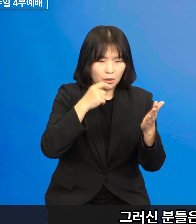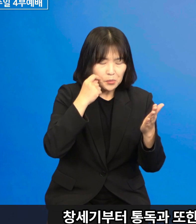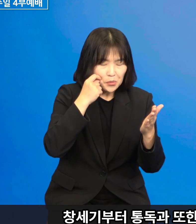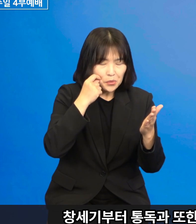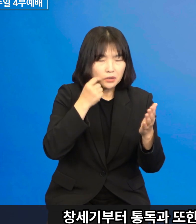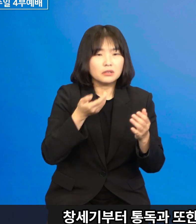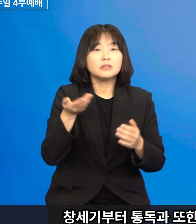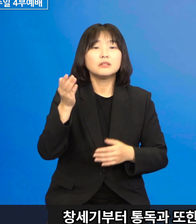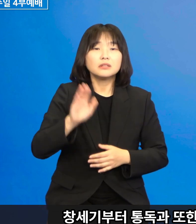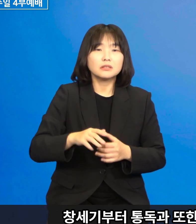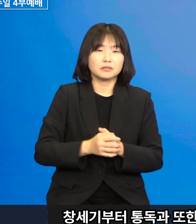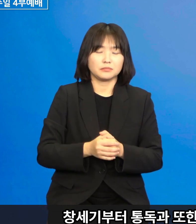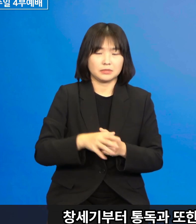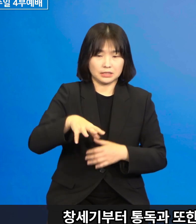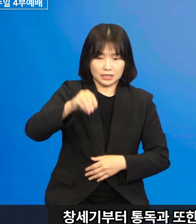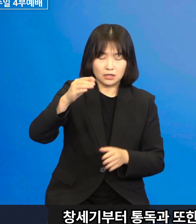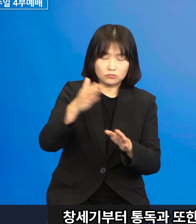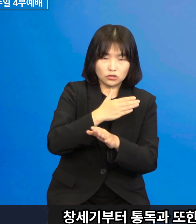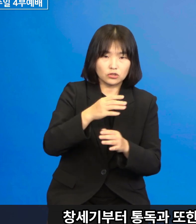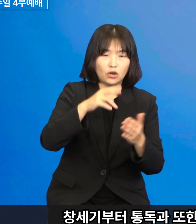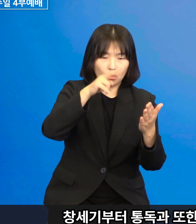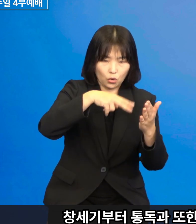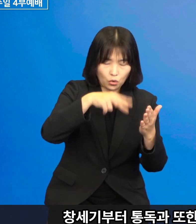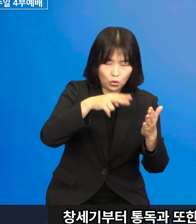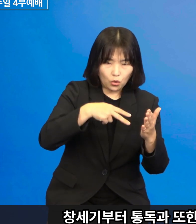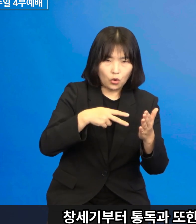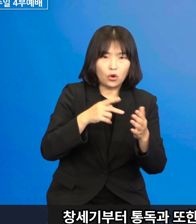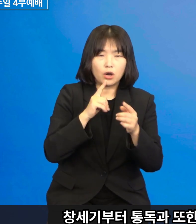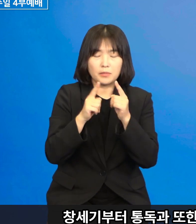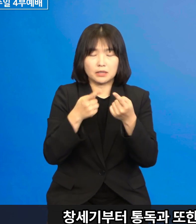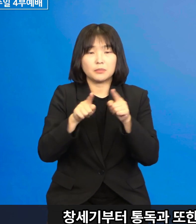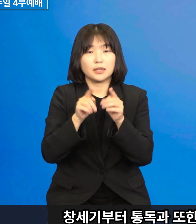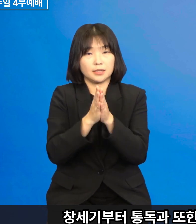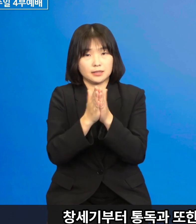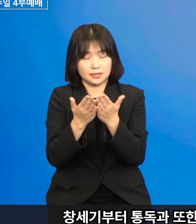찬스, 창세기부터 통독과 또한 말씀 함께 본문이 시작이 돼요.